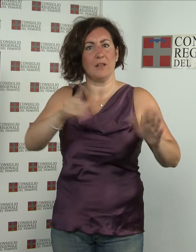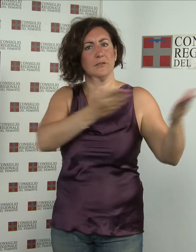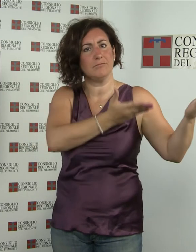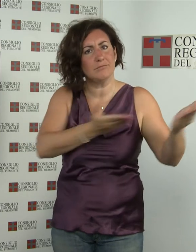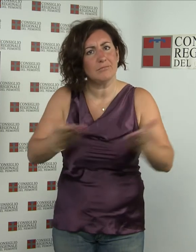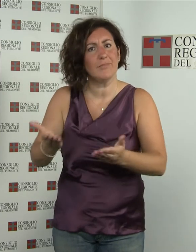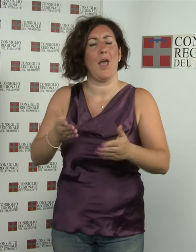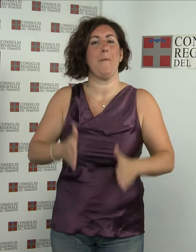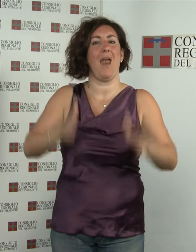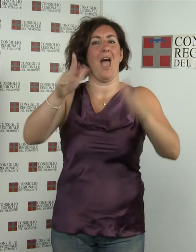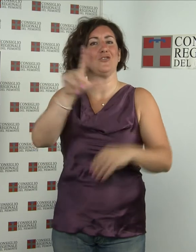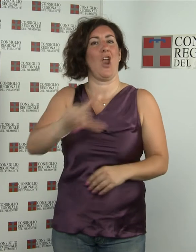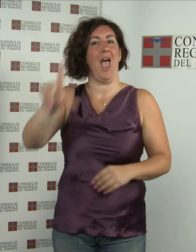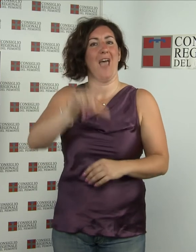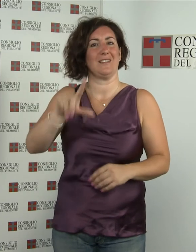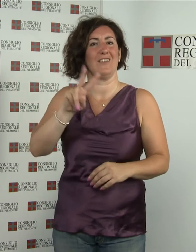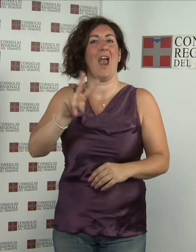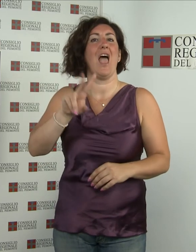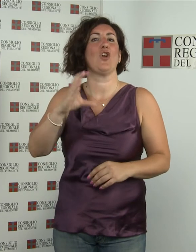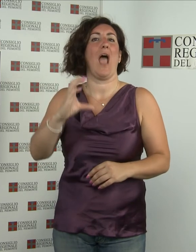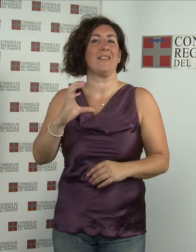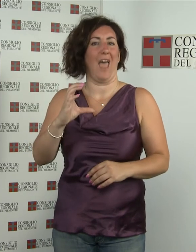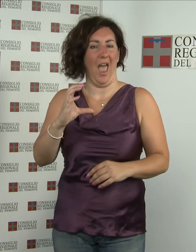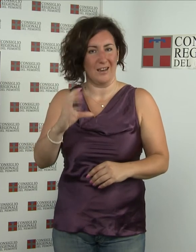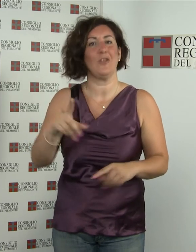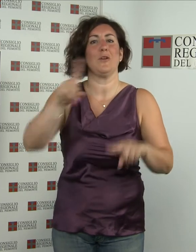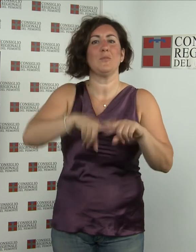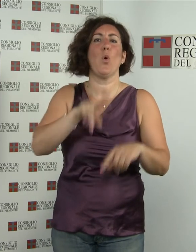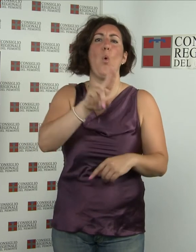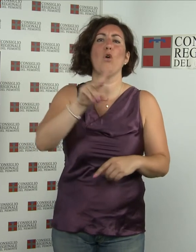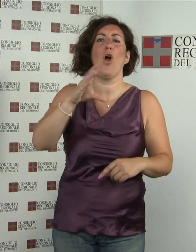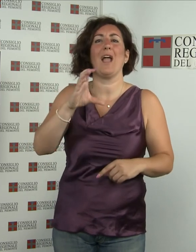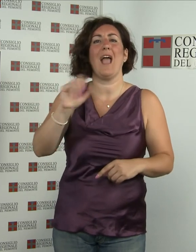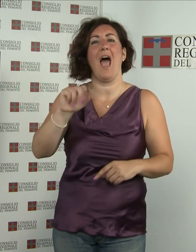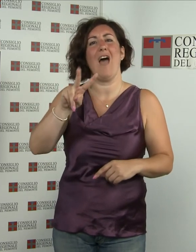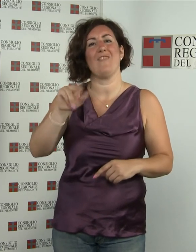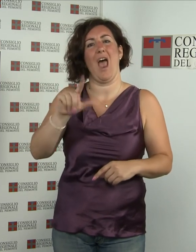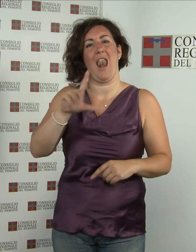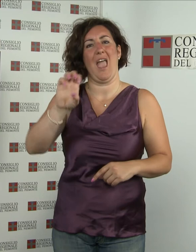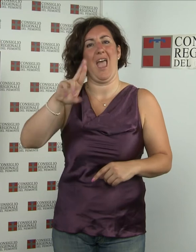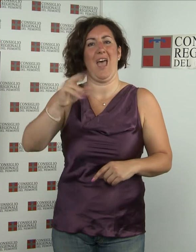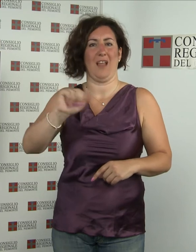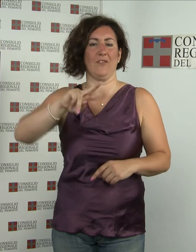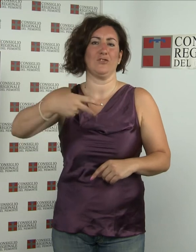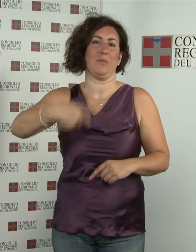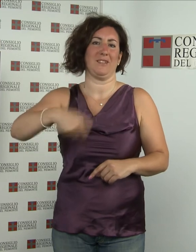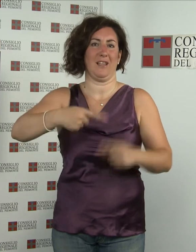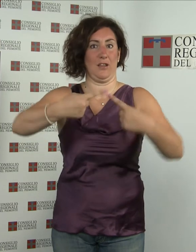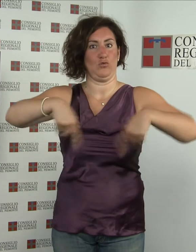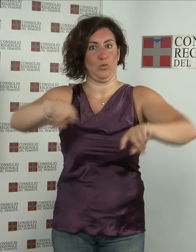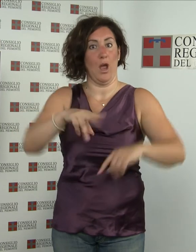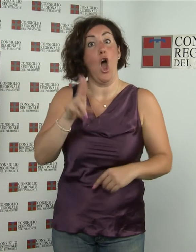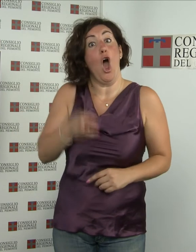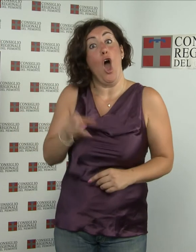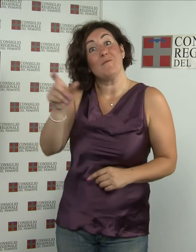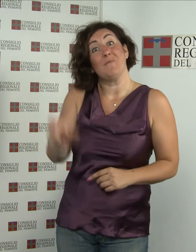Valerio Cattaneo, presidente del Consiglio regionale, e Ugo Cavallera, vicepresidente della Giunta. Hoffman, coordinatore del progetto